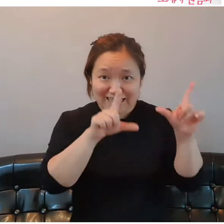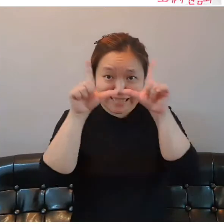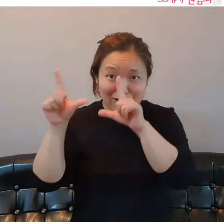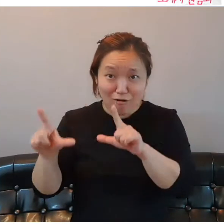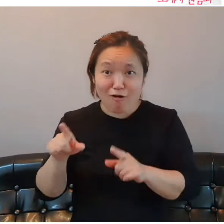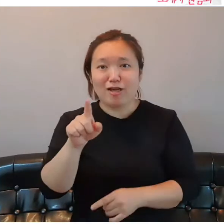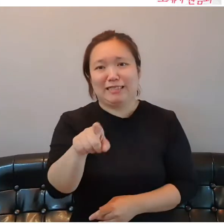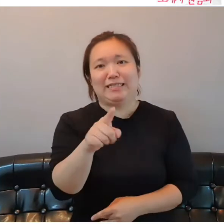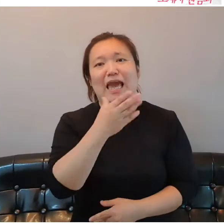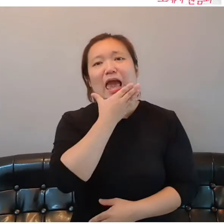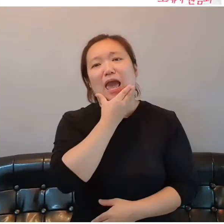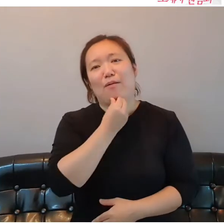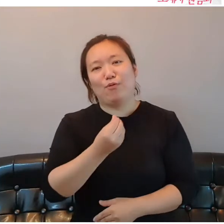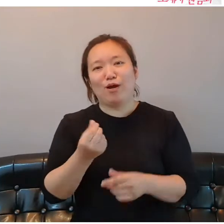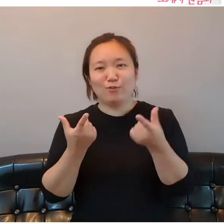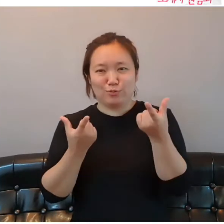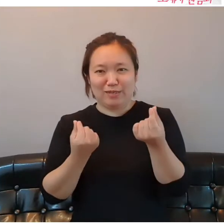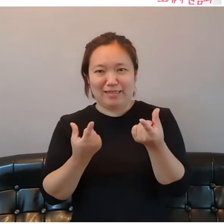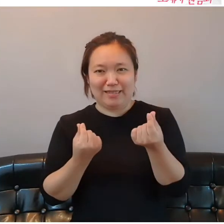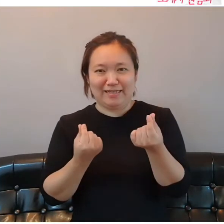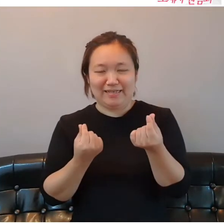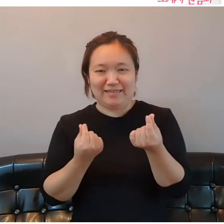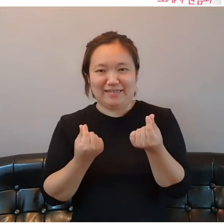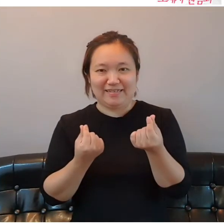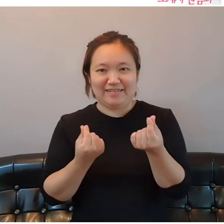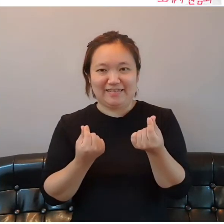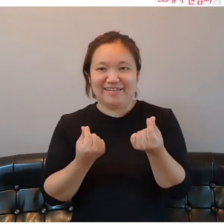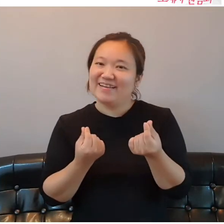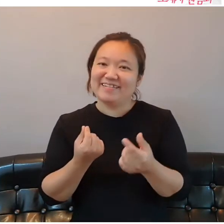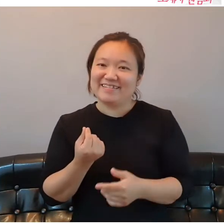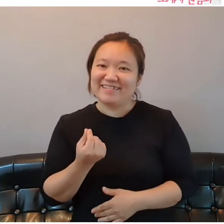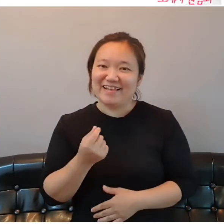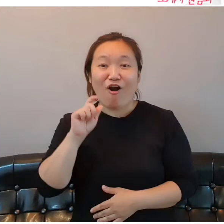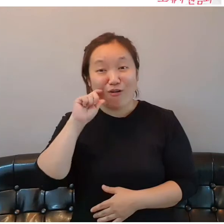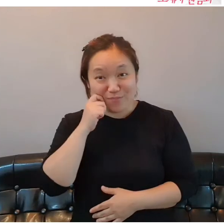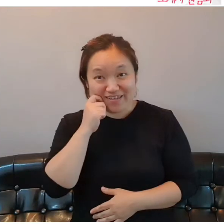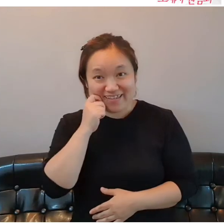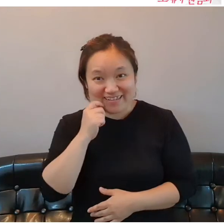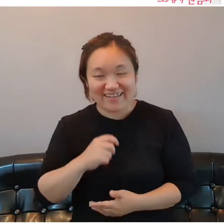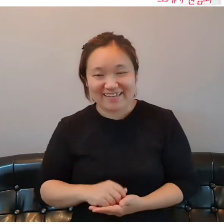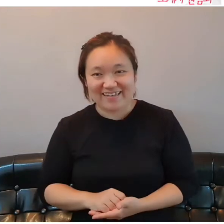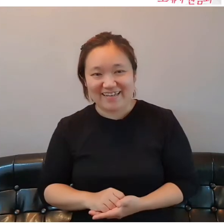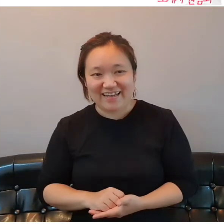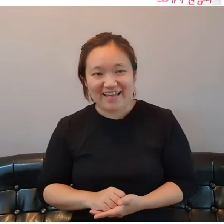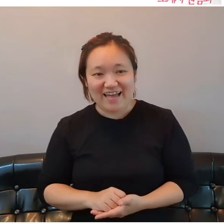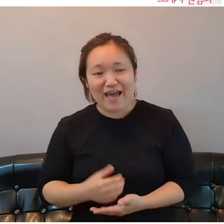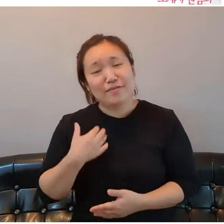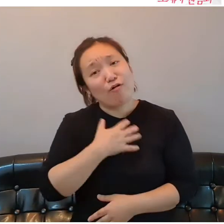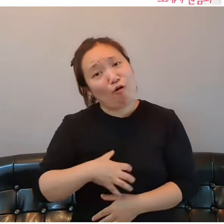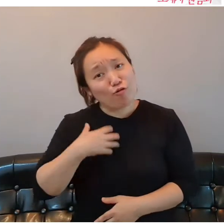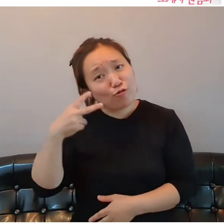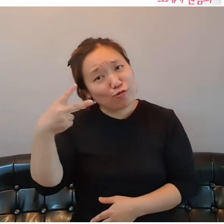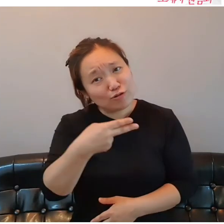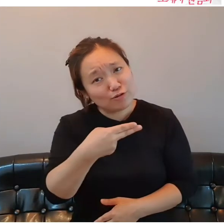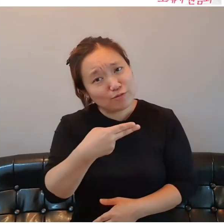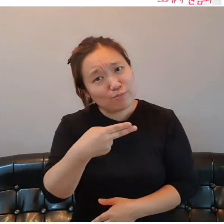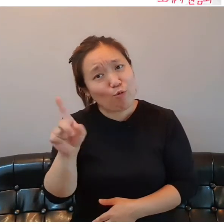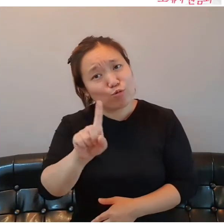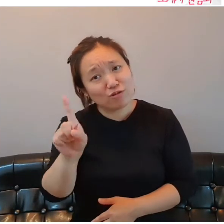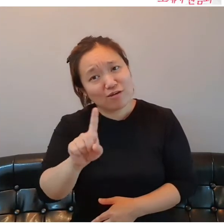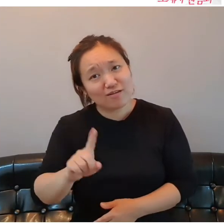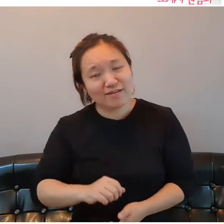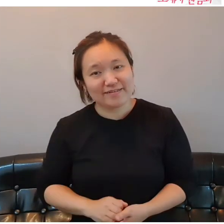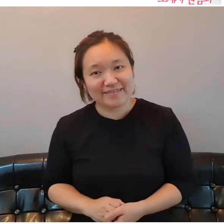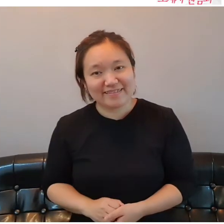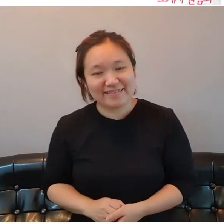게 행복입니다. 근데 쉽지가 않아요. 근심 걱정이 없으려면 어떻게 해야 할까요? 첫